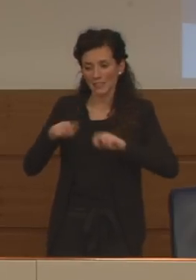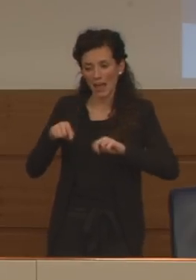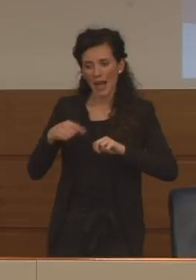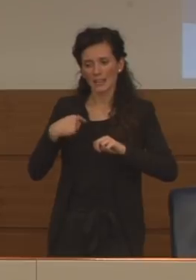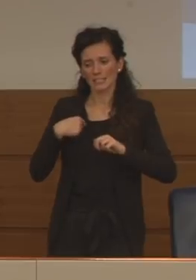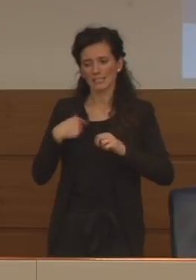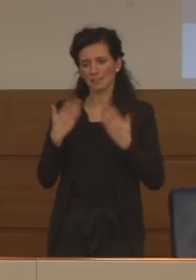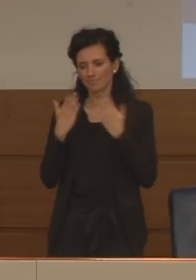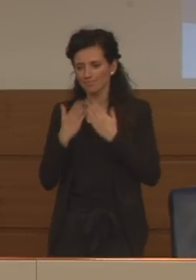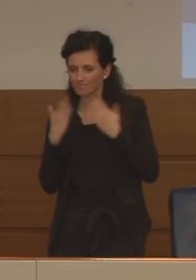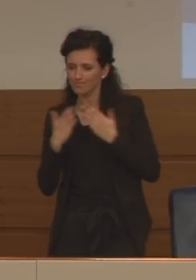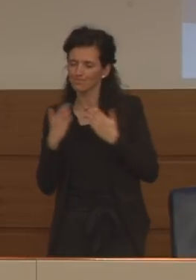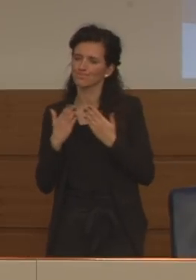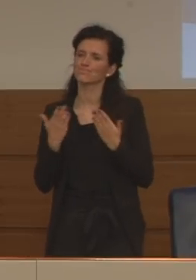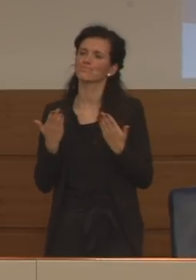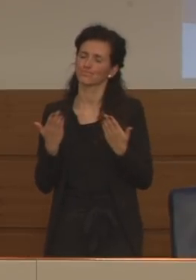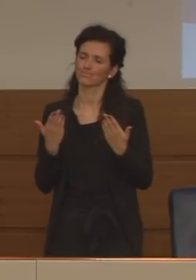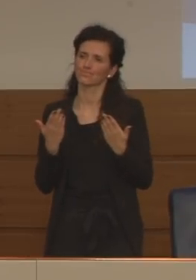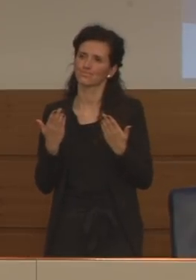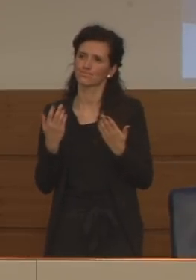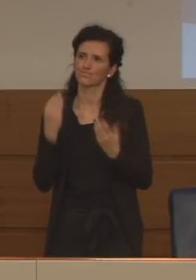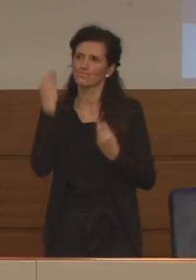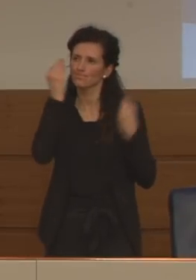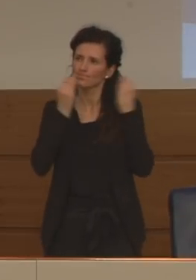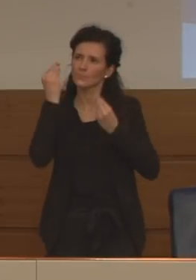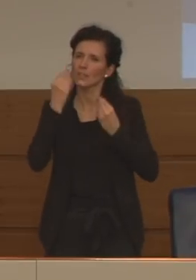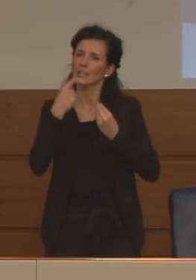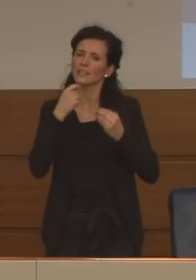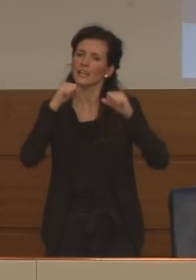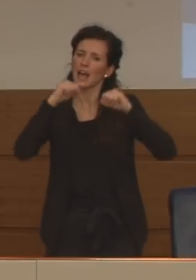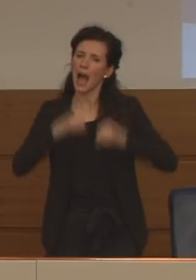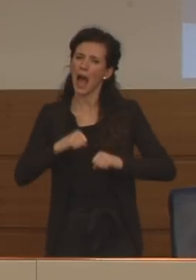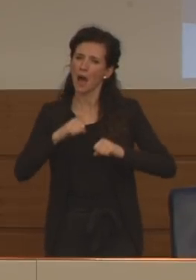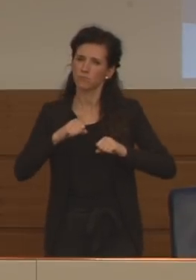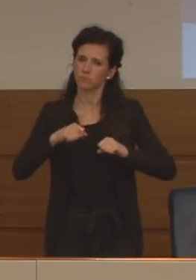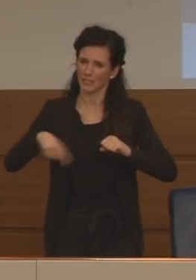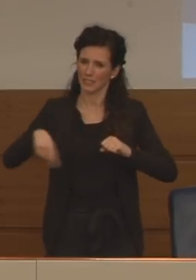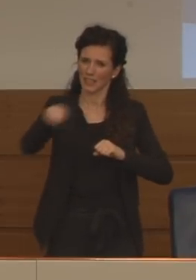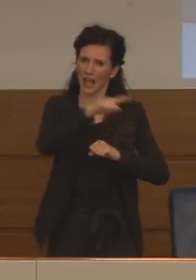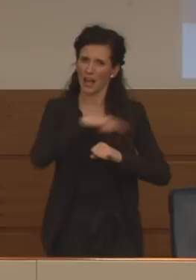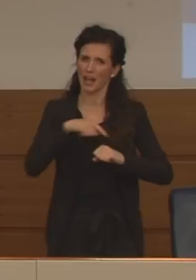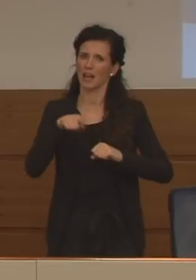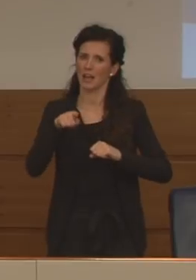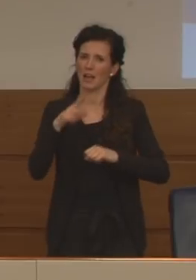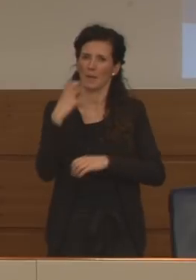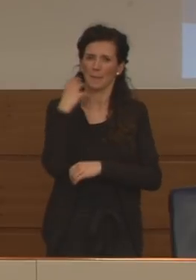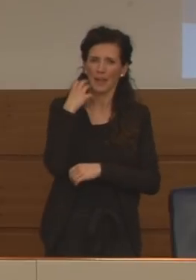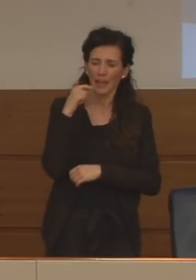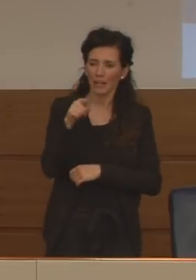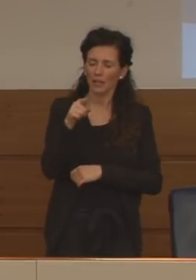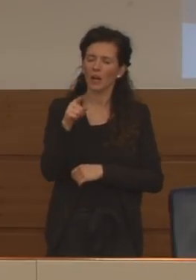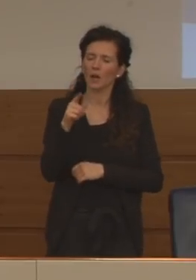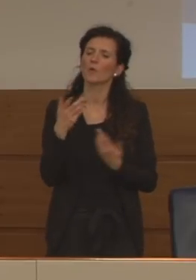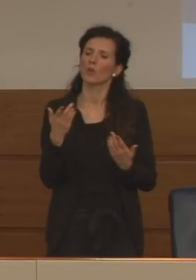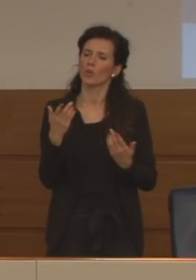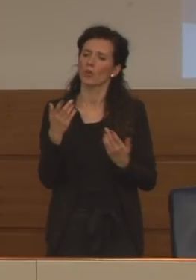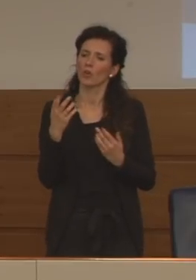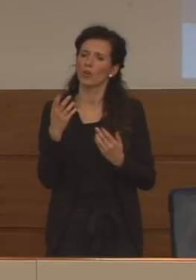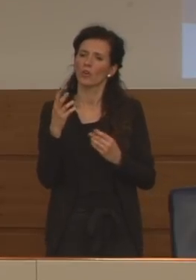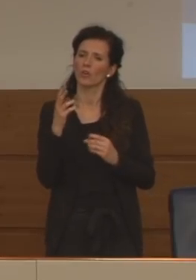importante anche per gli abitanti di quelle zone veramente mantenere in maniera